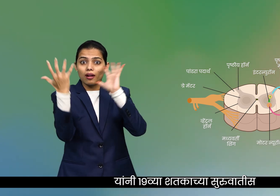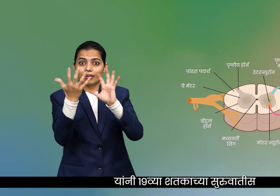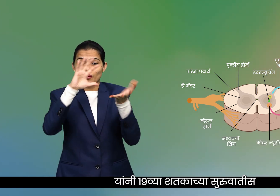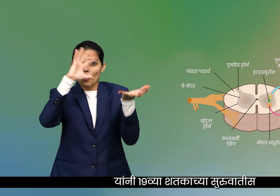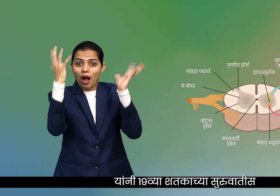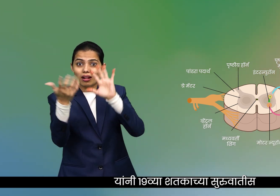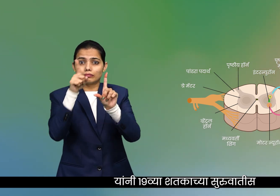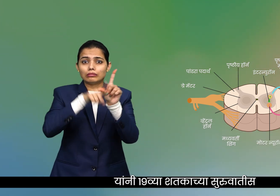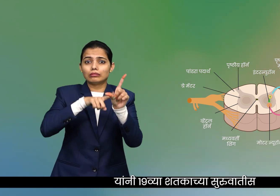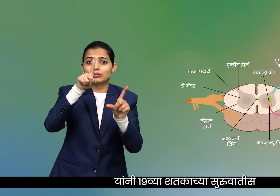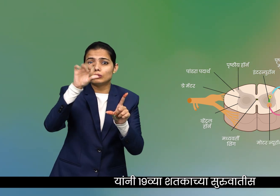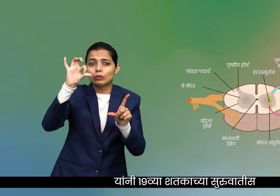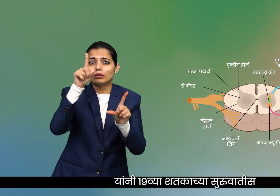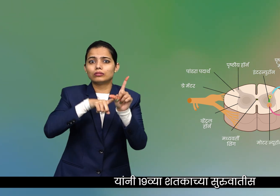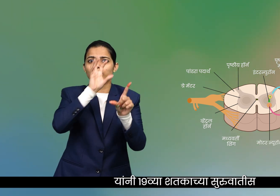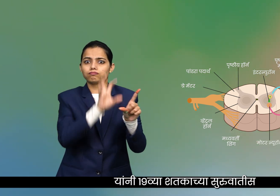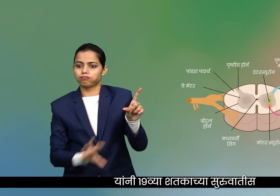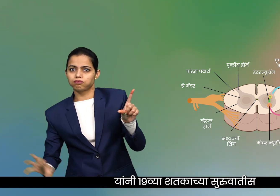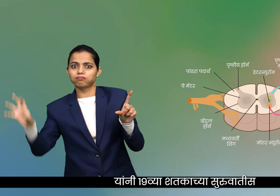यांनी 19व्या शतकाच्या सुरुवातीस